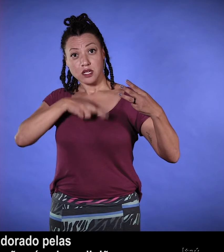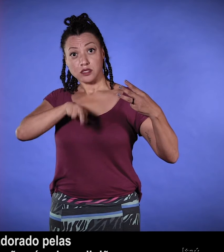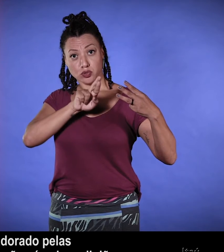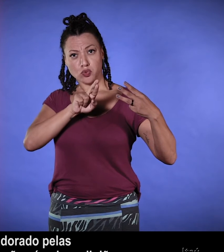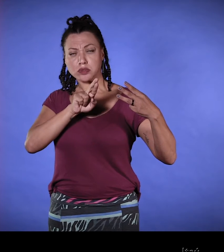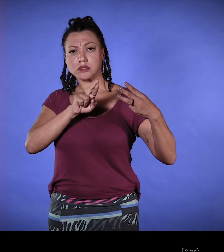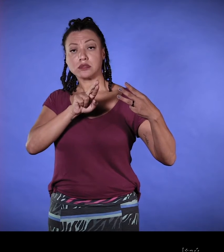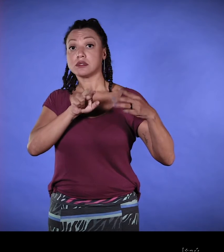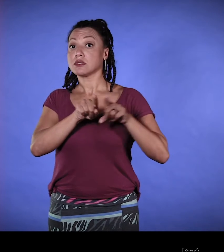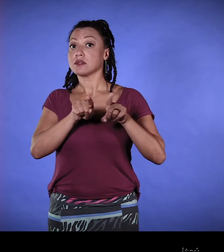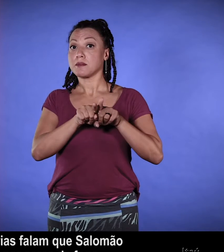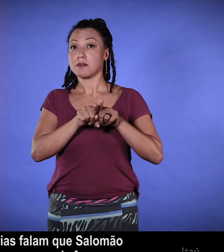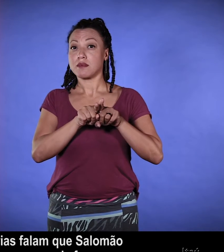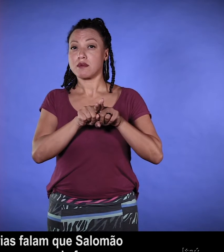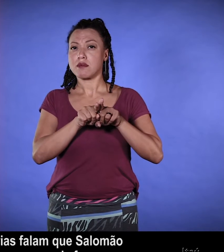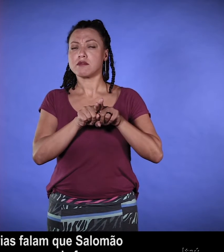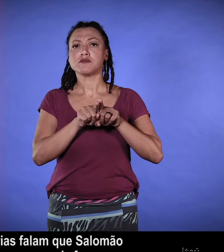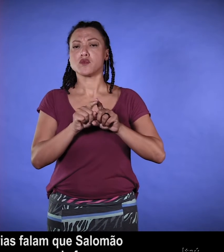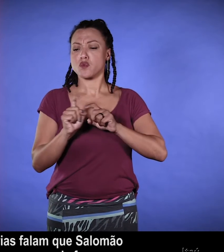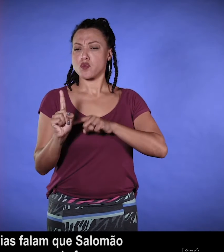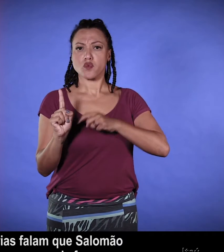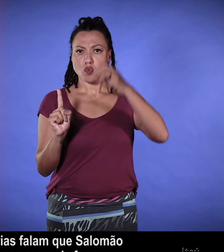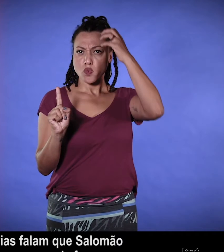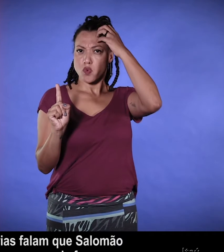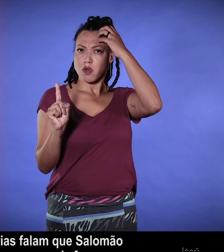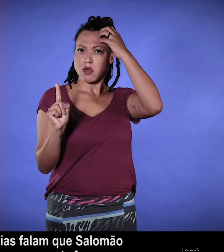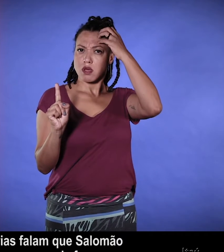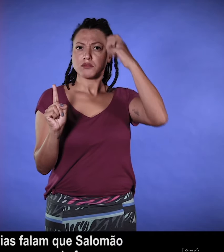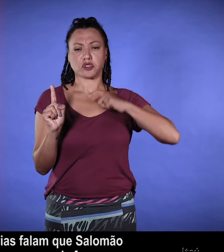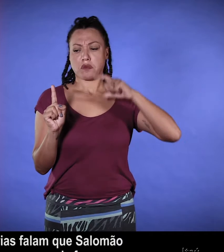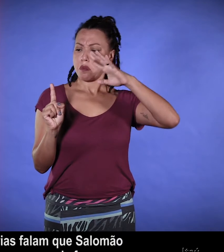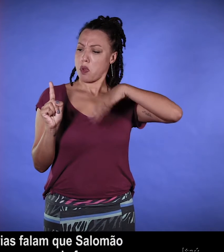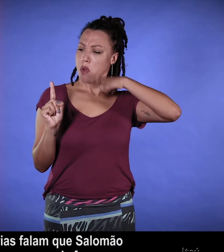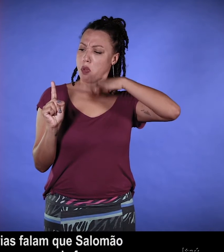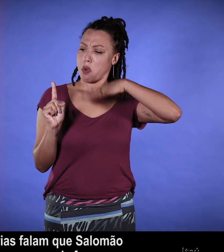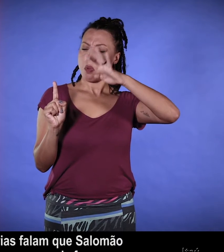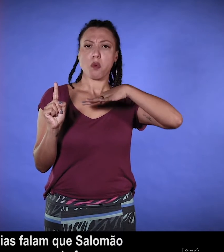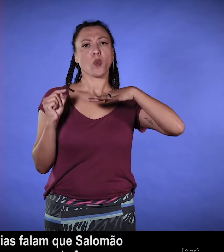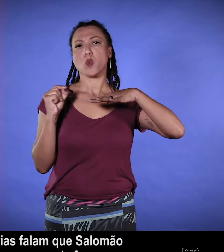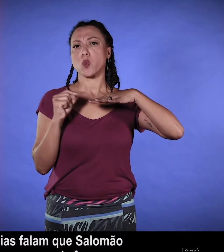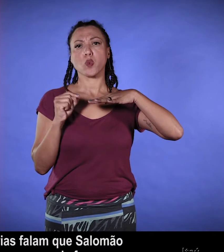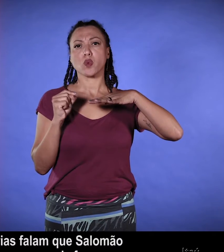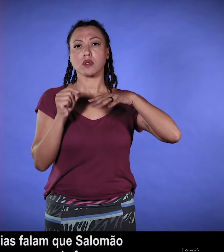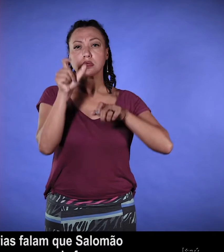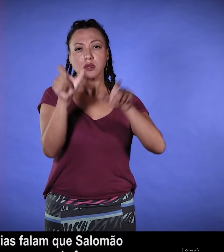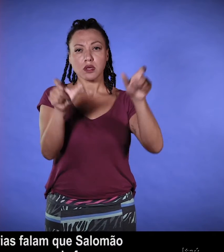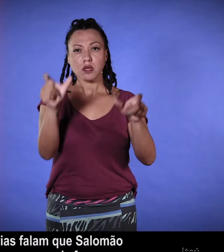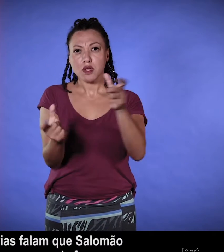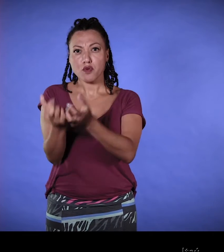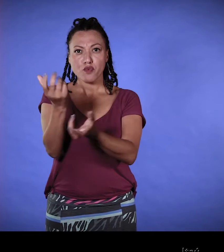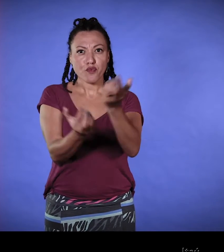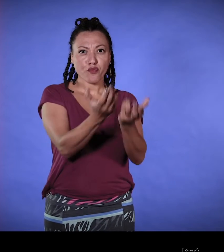não só pelas religiões. Os narradores de história falam que o Salomão é venerado também por os seres